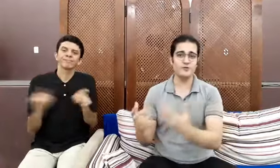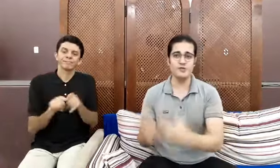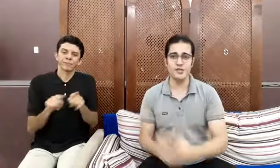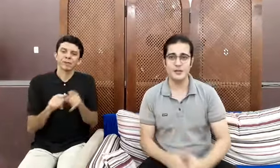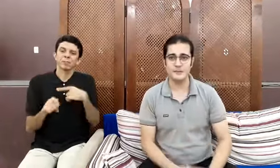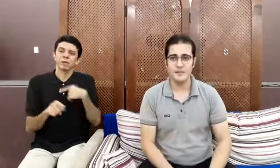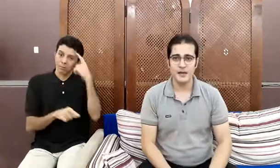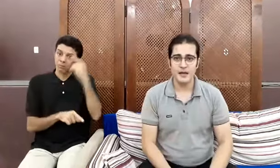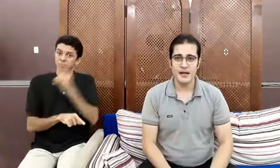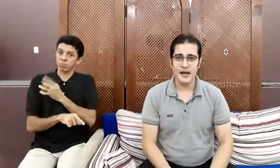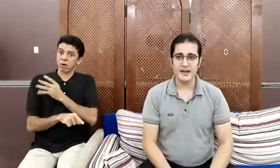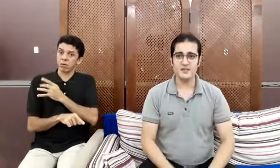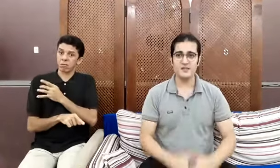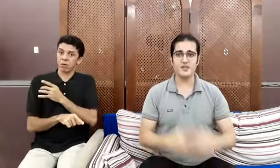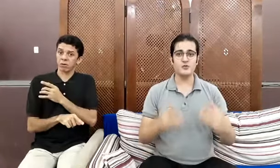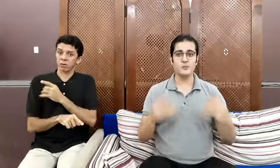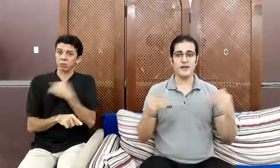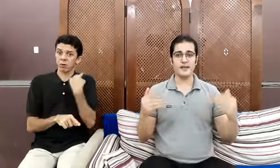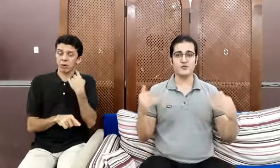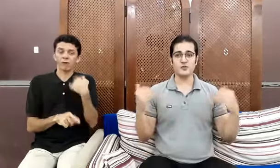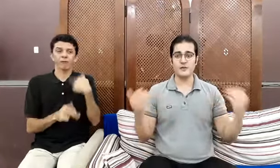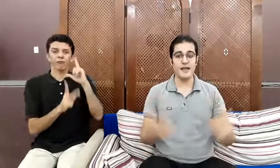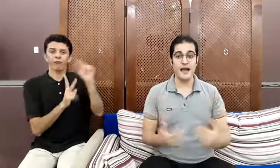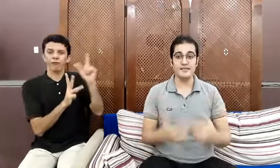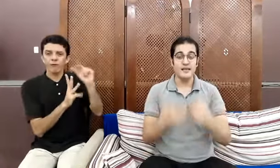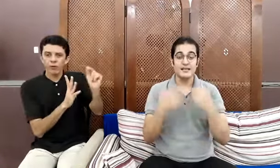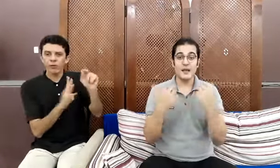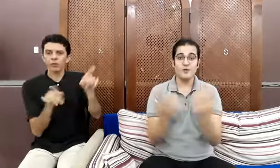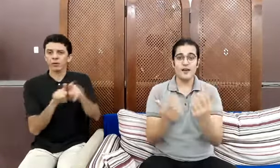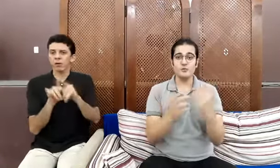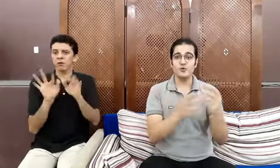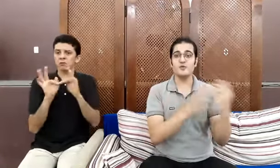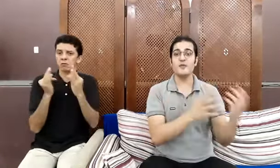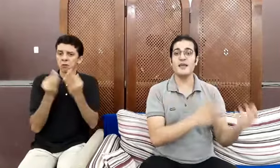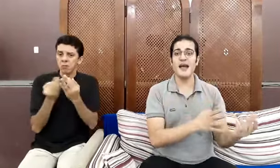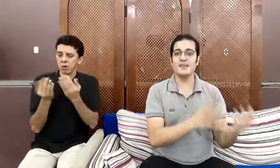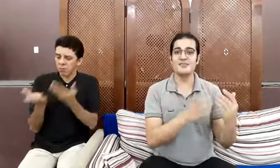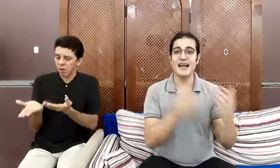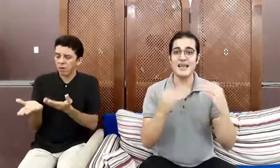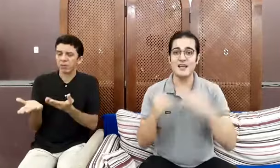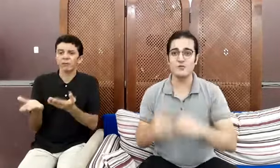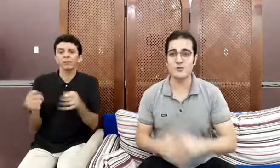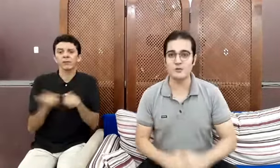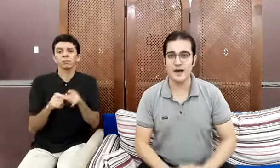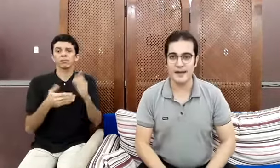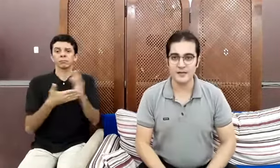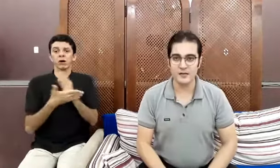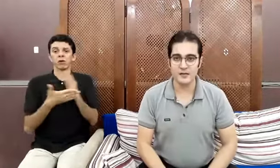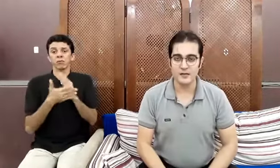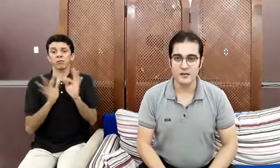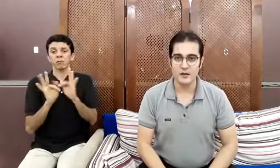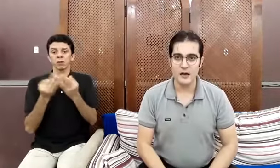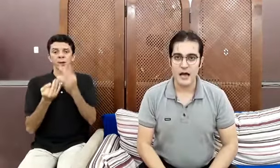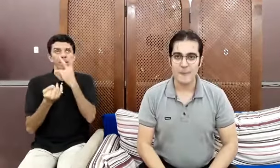que fugir, aqueles cristãos perderam seus familiares, talvez muitos familiares traíram seus